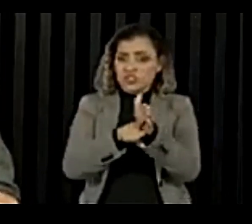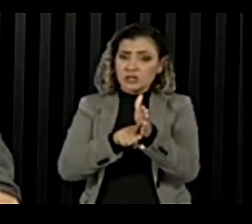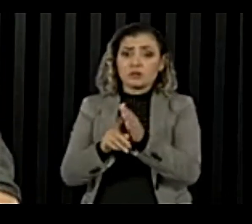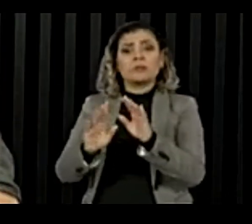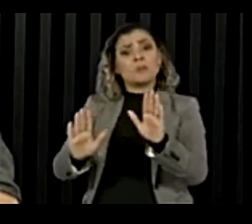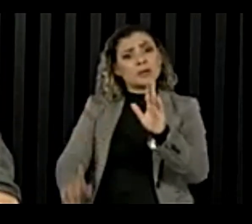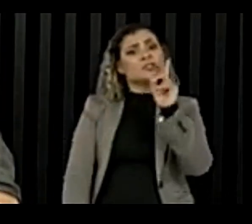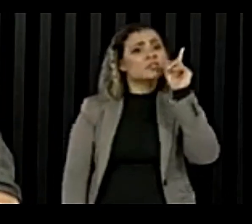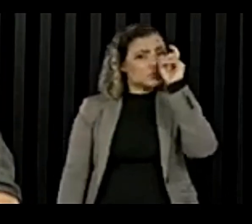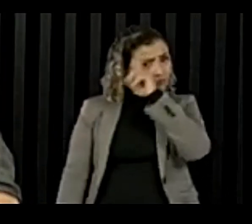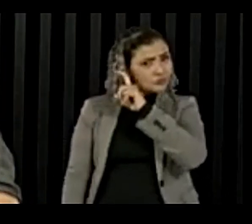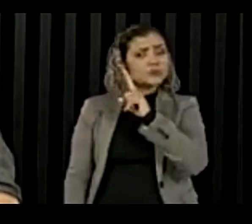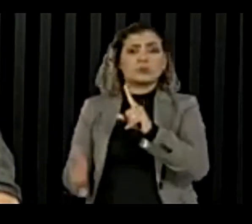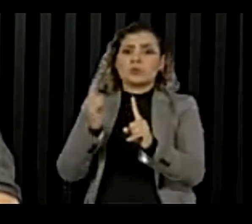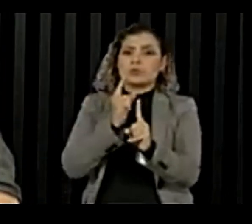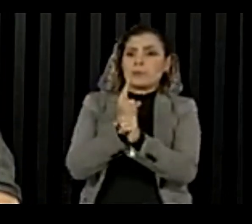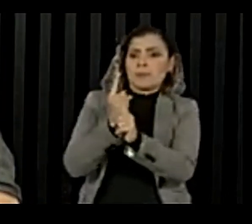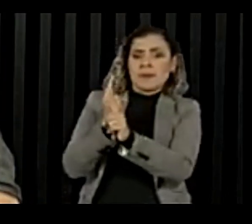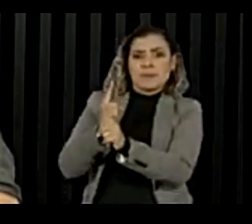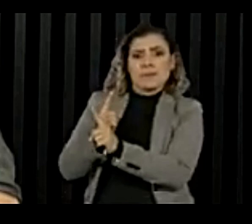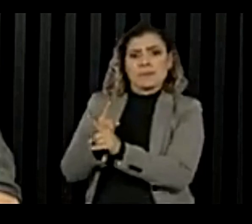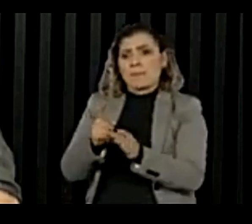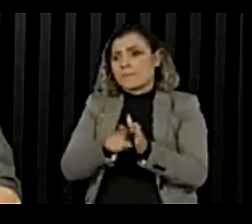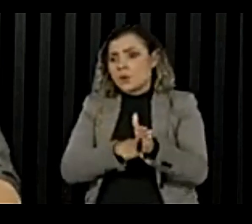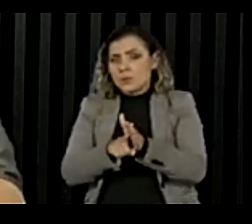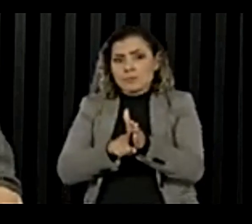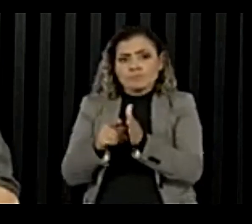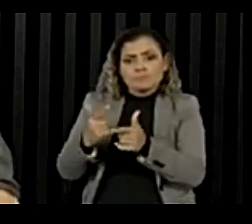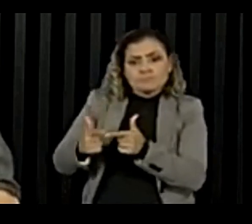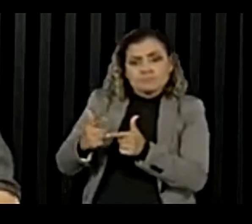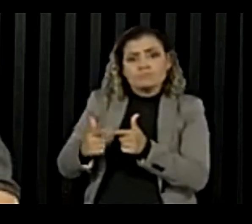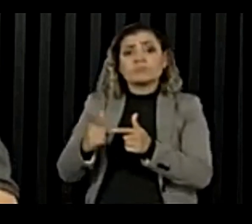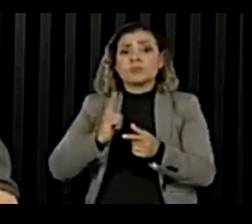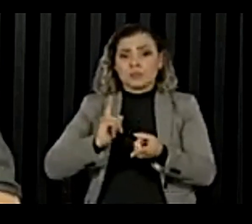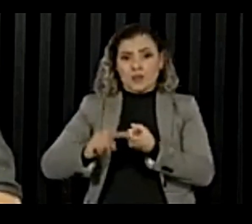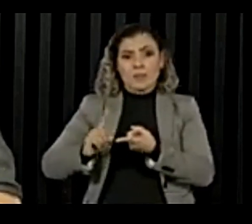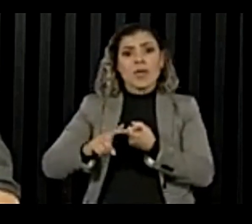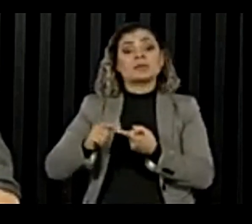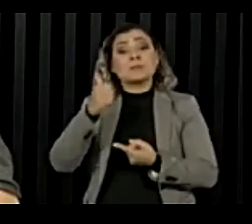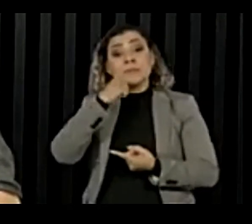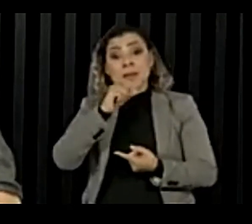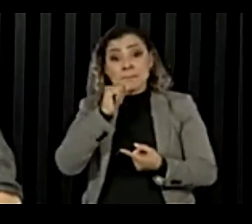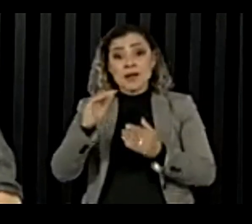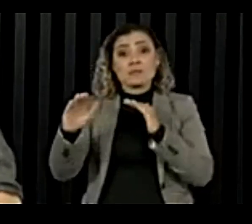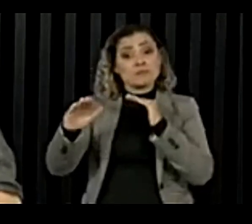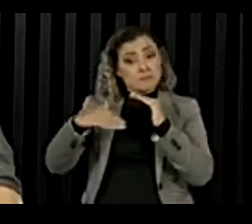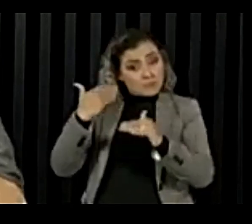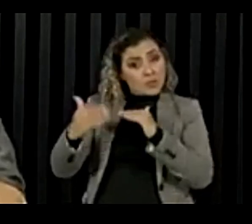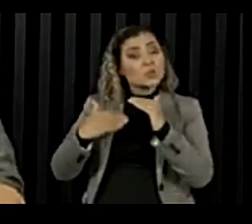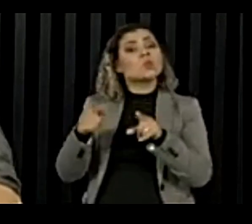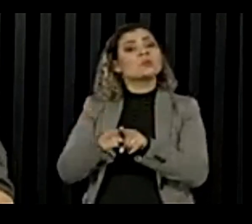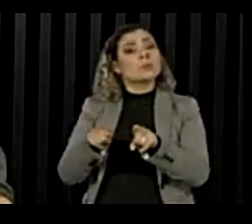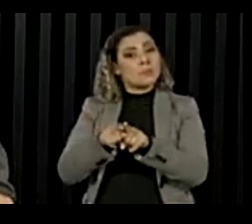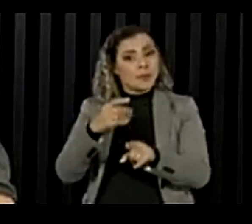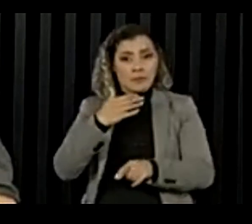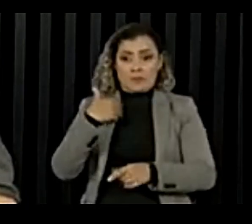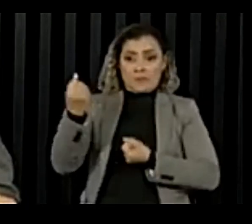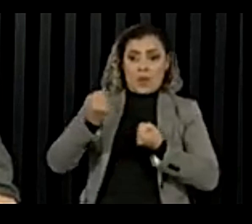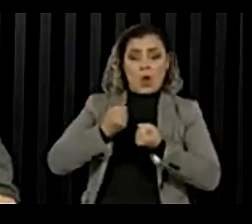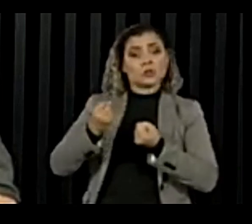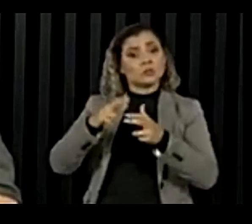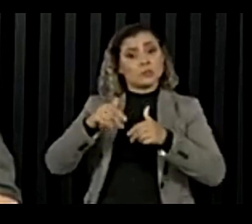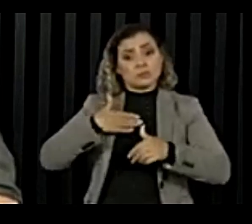deles conseguirem chegar à raiz do problema. Eu recebi ameaças de morte, minha mãe recebeu ameaças de morte por minha causa,